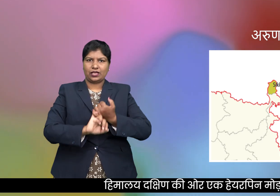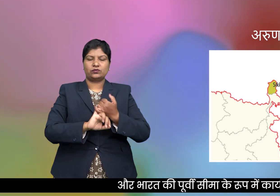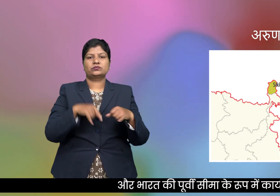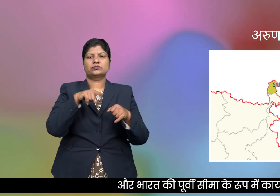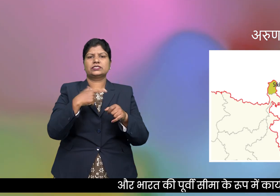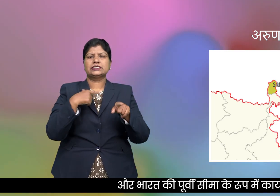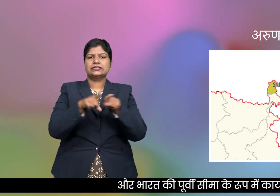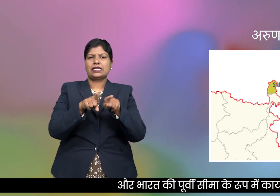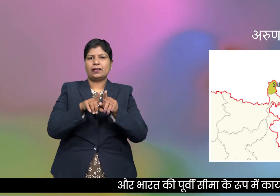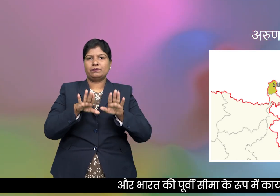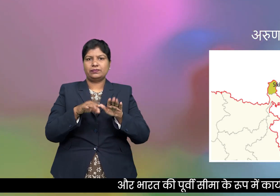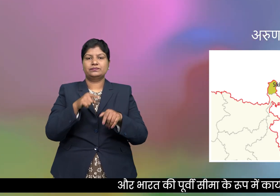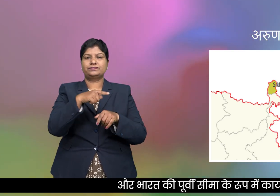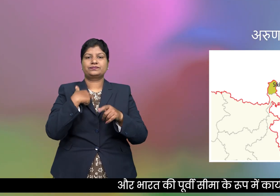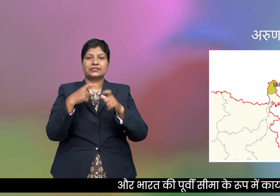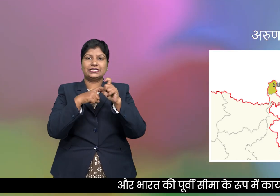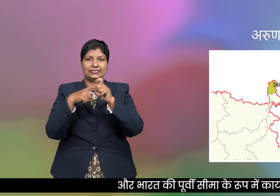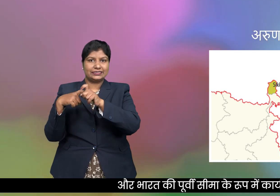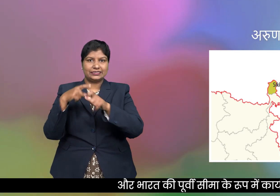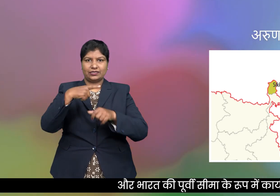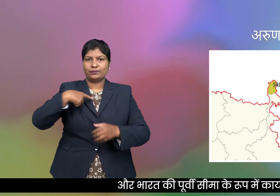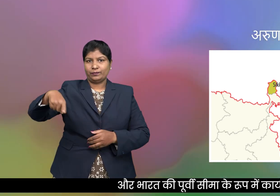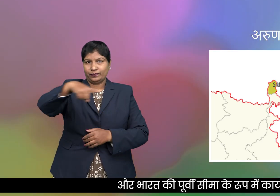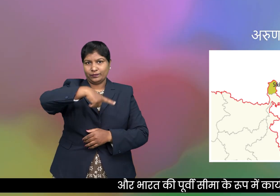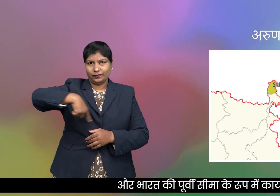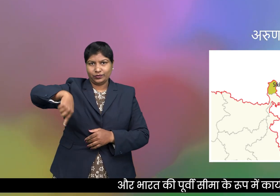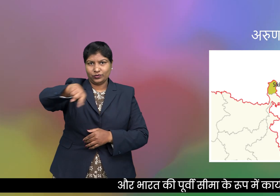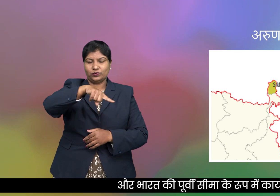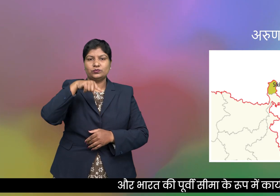और भारत की पूर्व सीमा के रूप में कार्य करता है